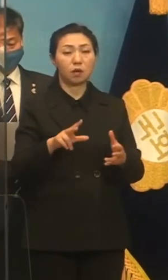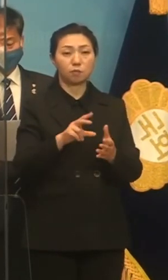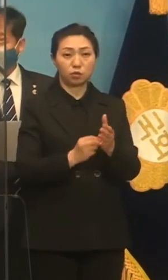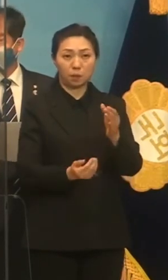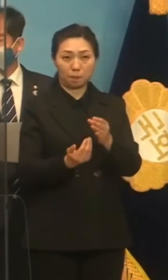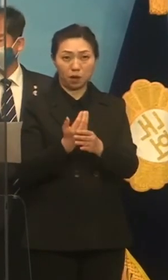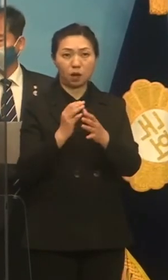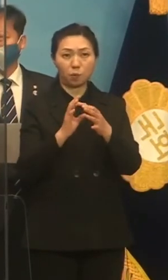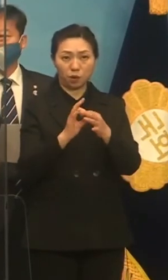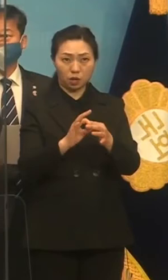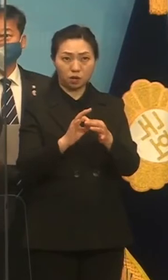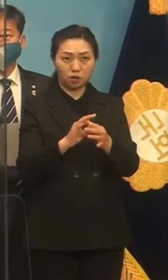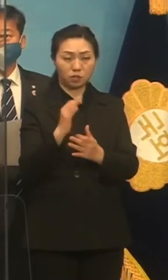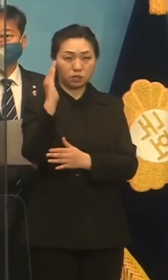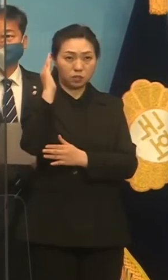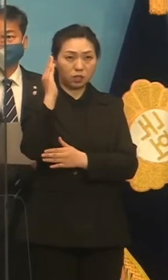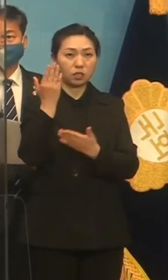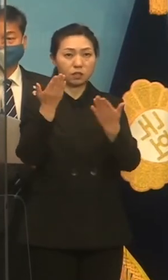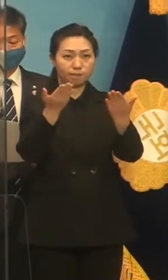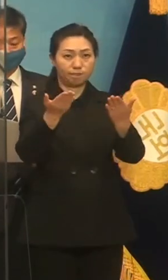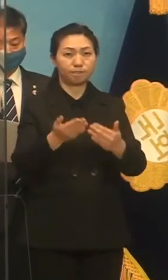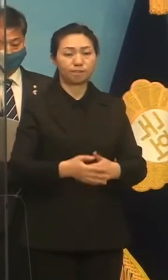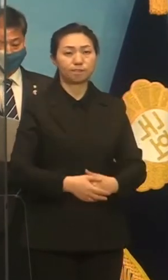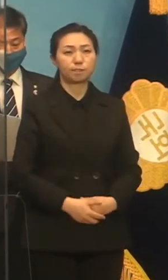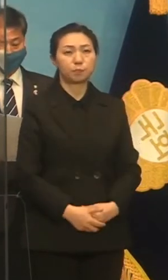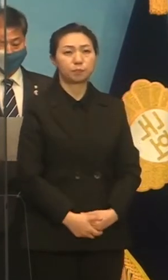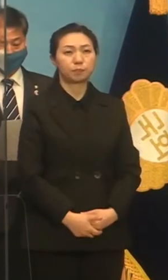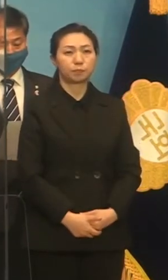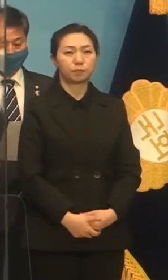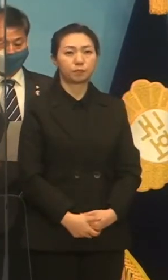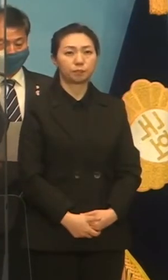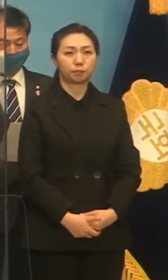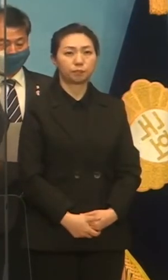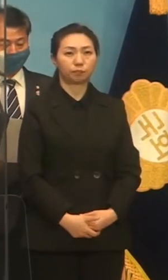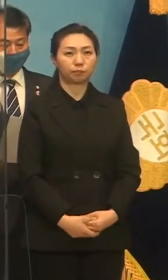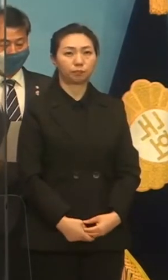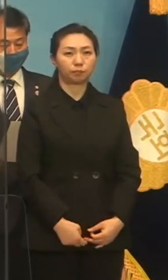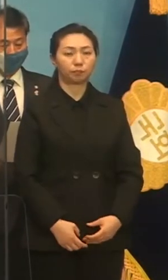2 으 르